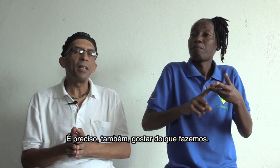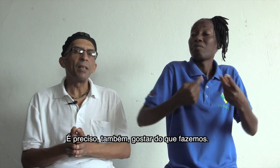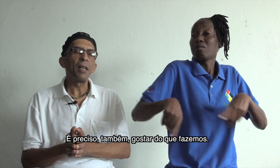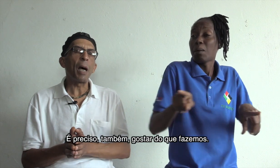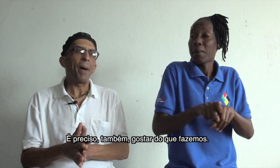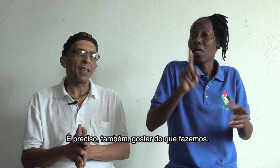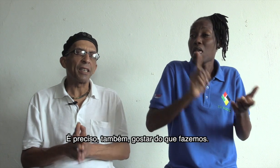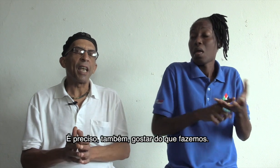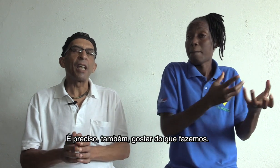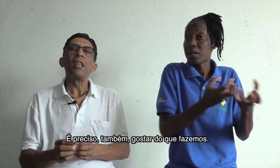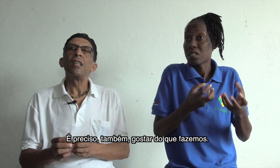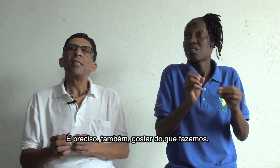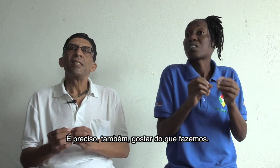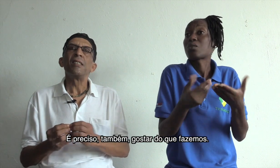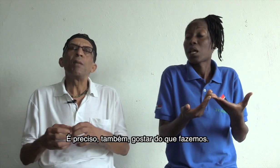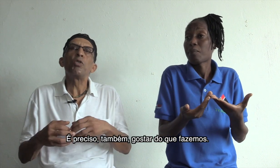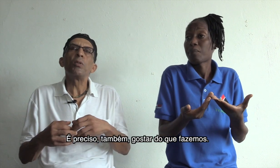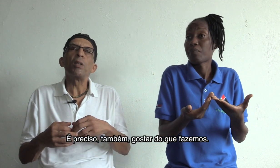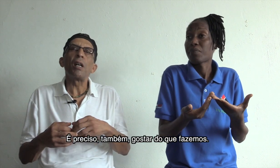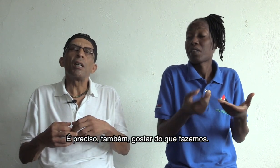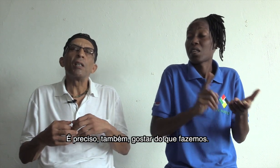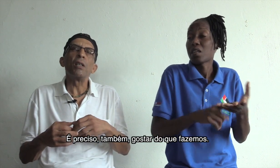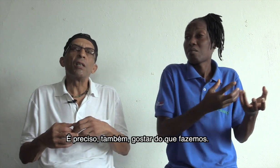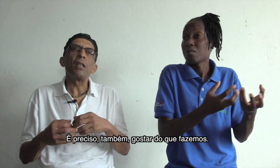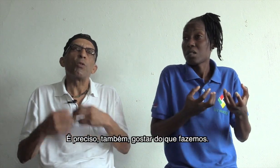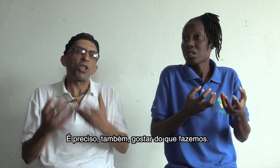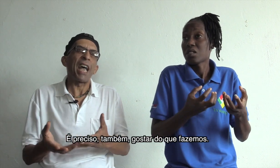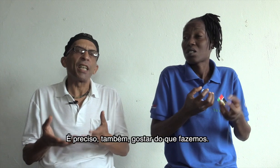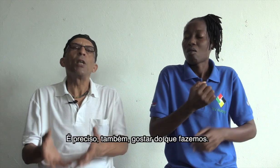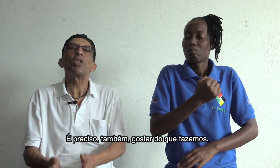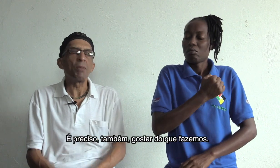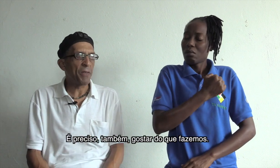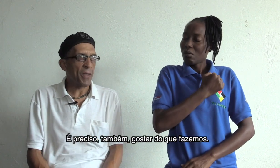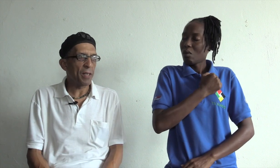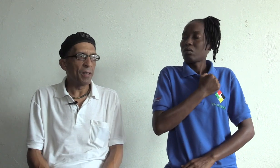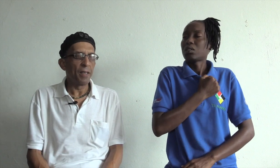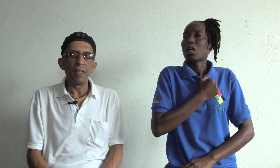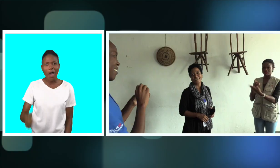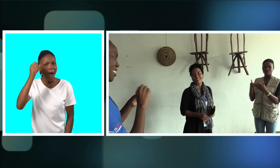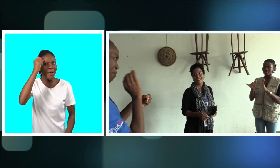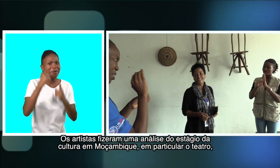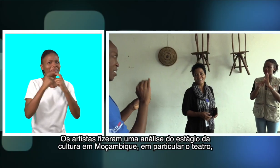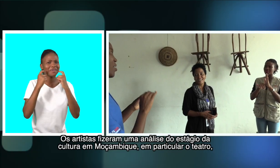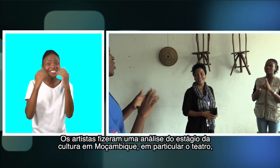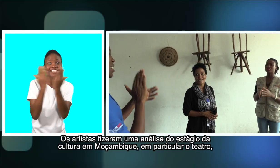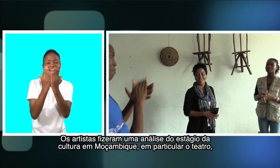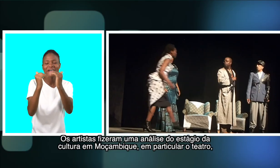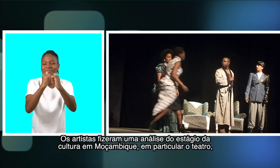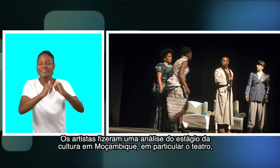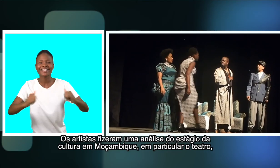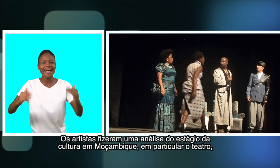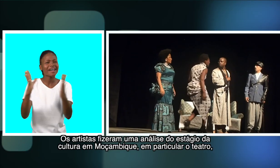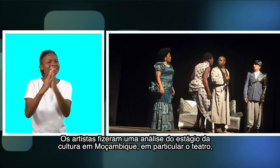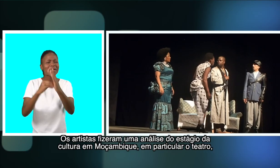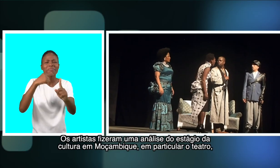também à parte, que é gostar daquilo que estamos a fazer. Os artistas fizeram uma